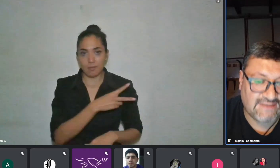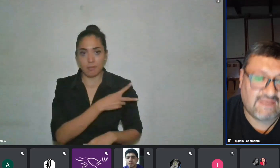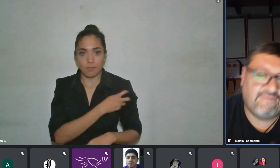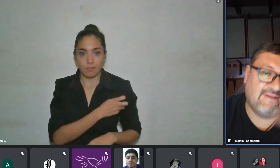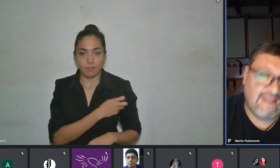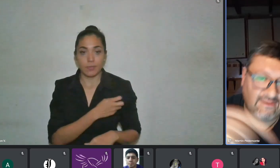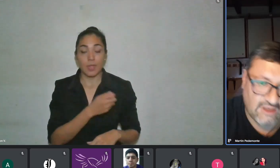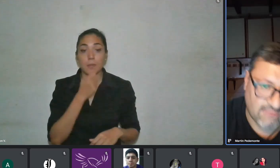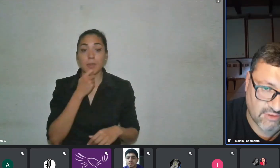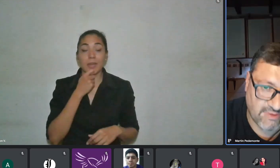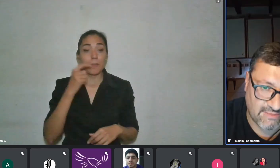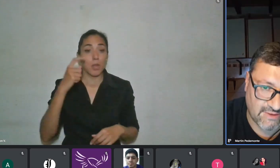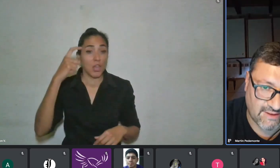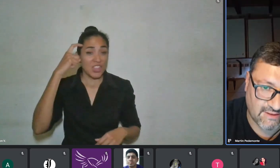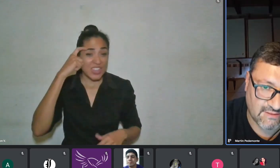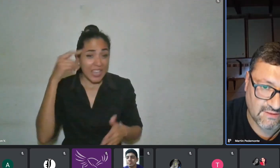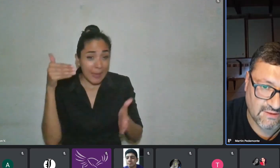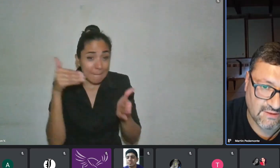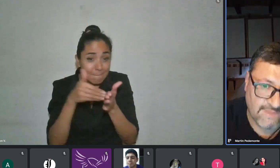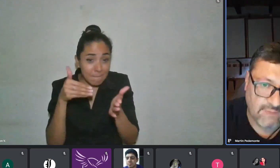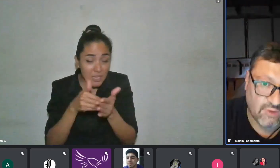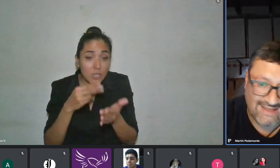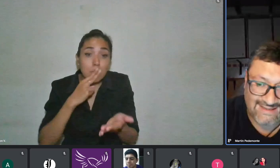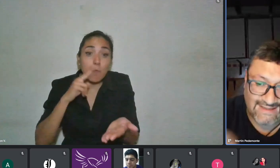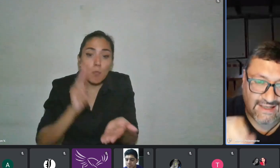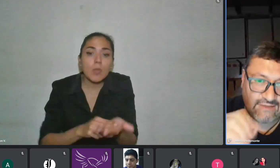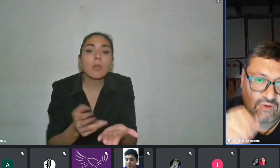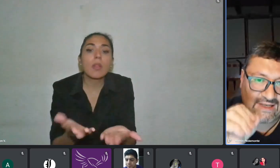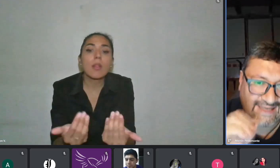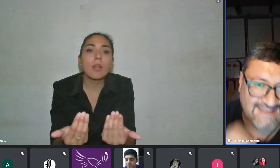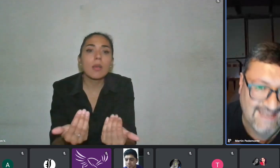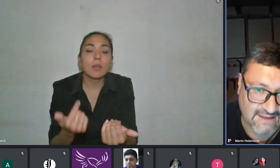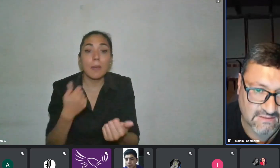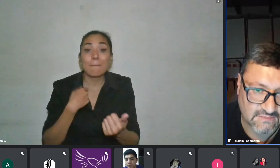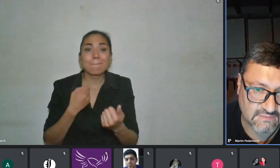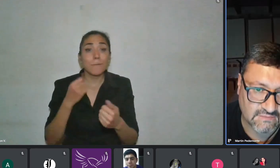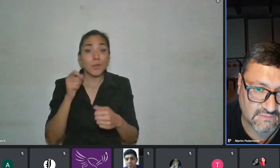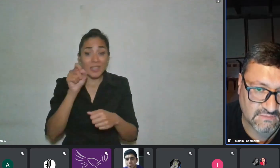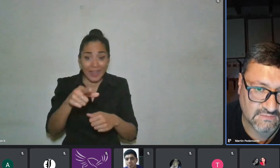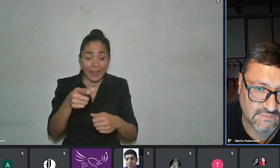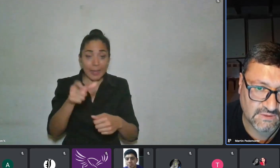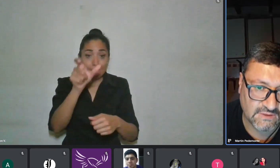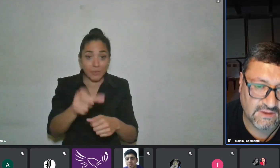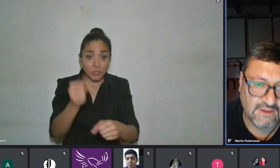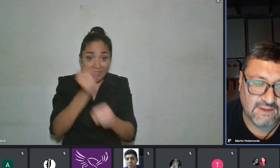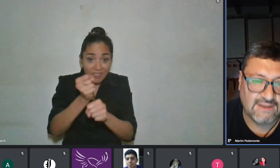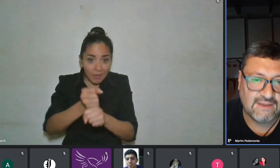impuestos, estás afectando la propiedad privada, porque le estás sacando al que genera.